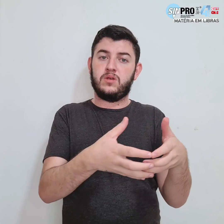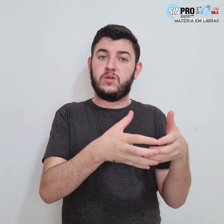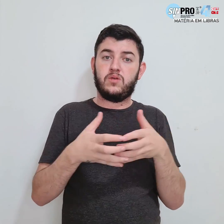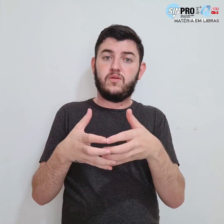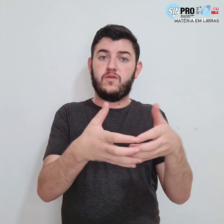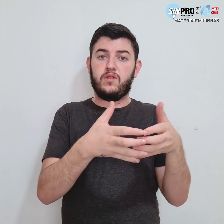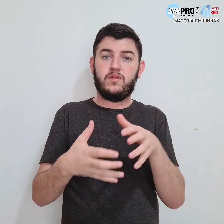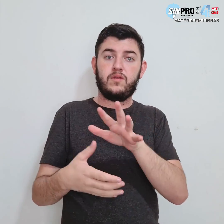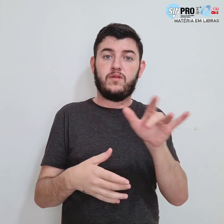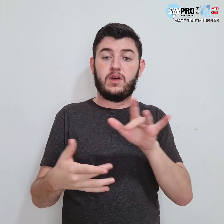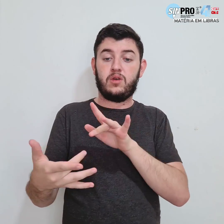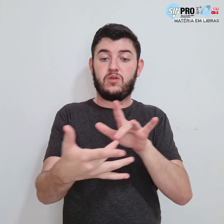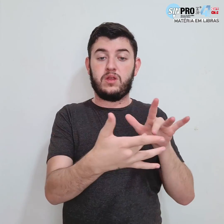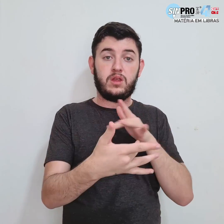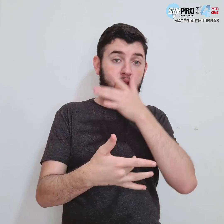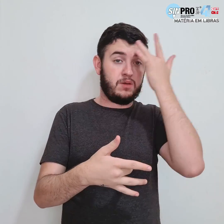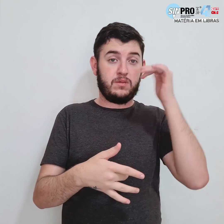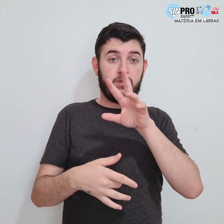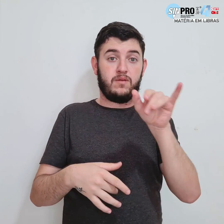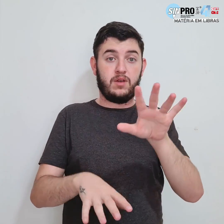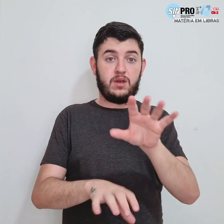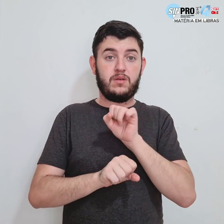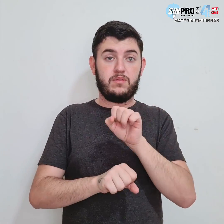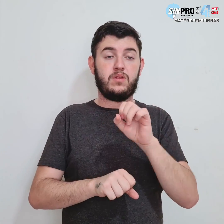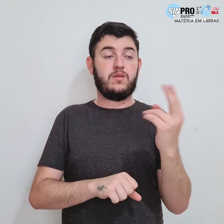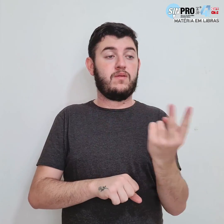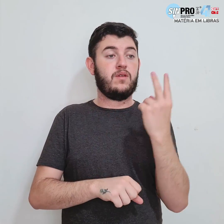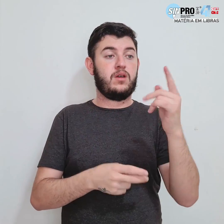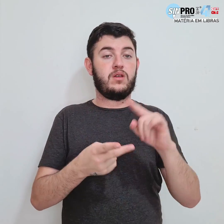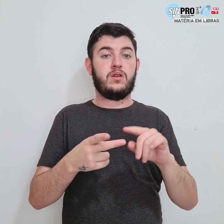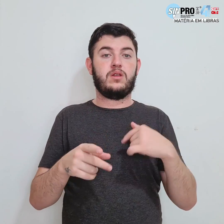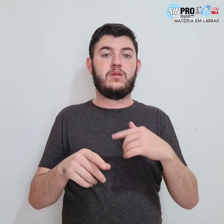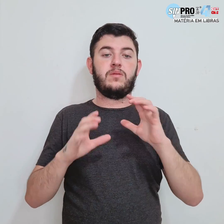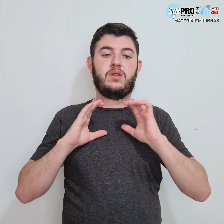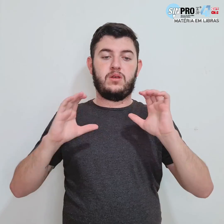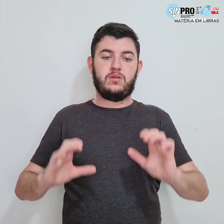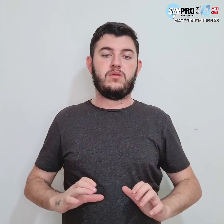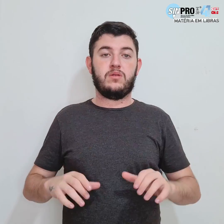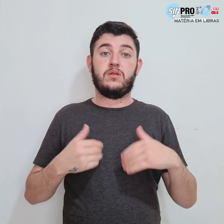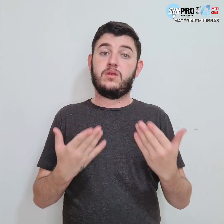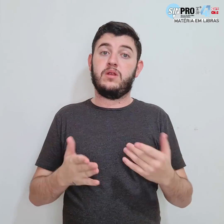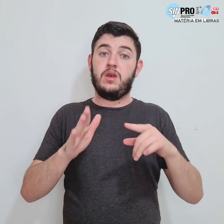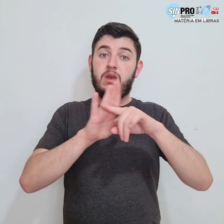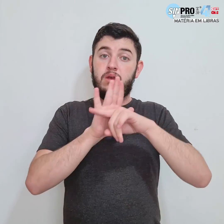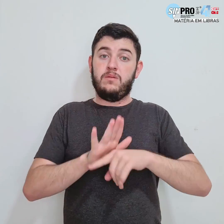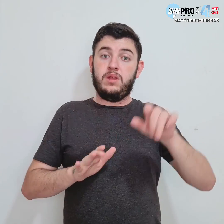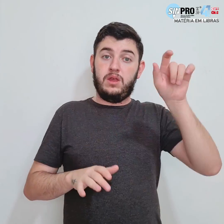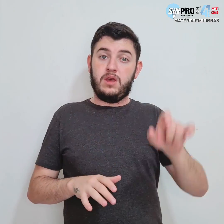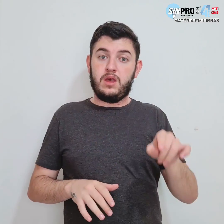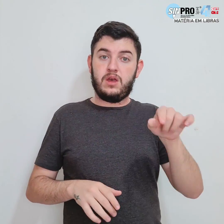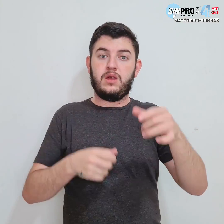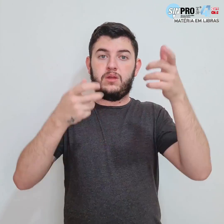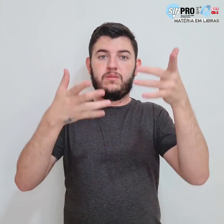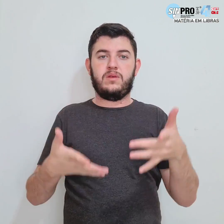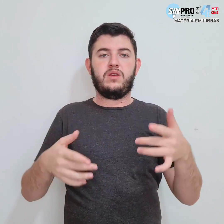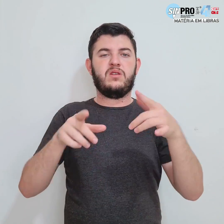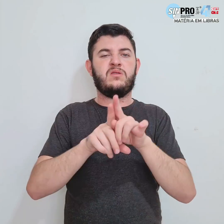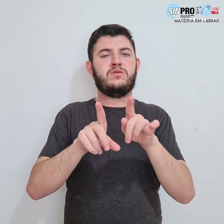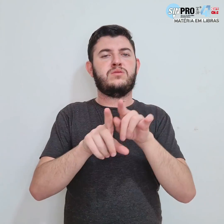terão mais contato, que os sujeitos vão absorver seus valores e normas de conduta. A pesquisadora destaca que os seres humanos